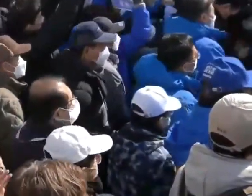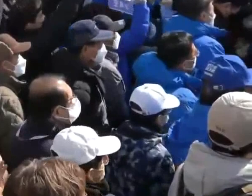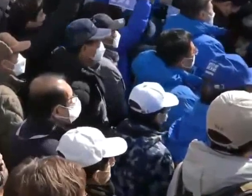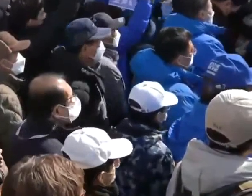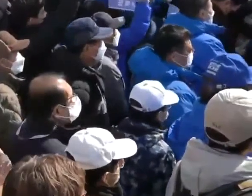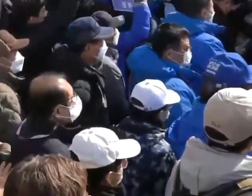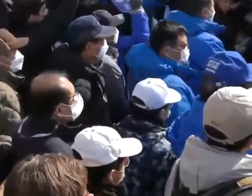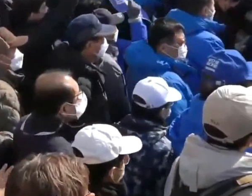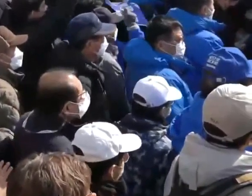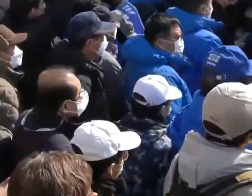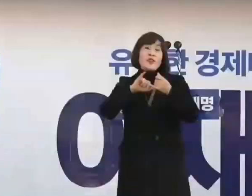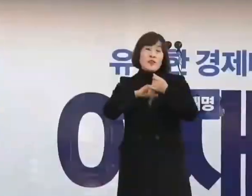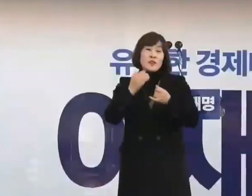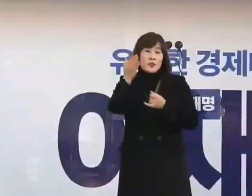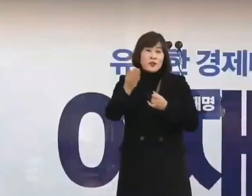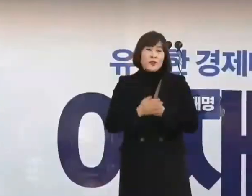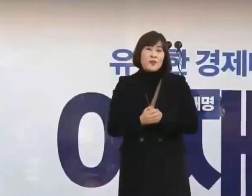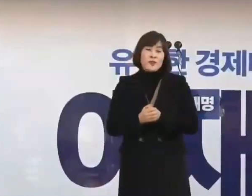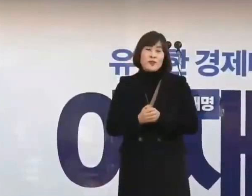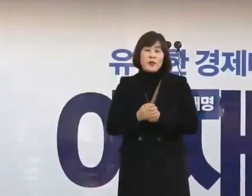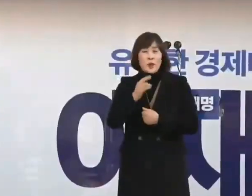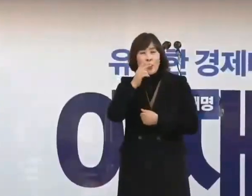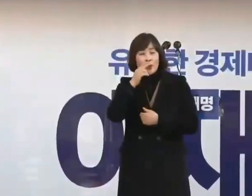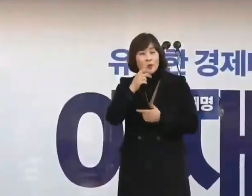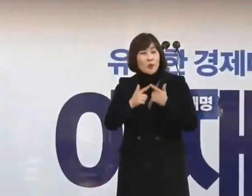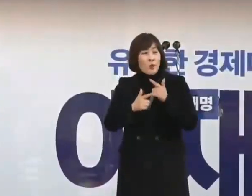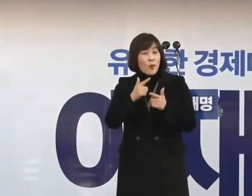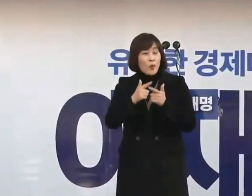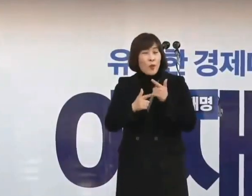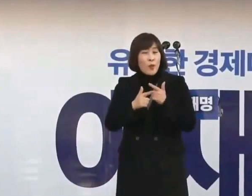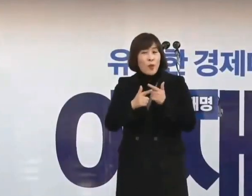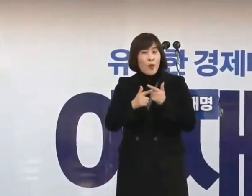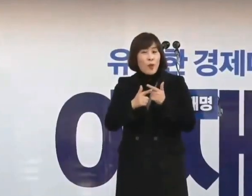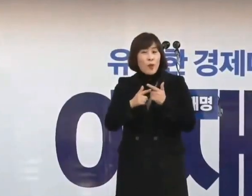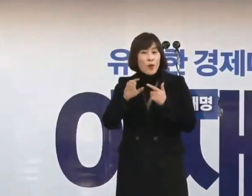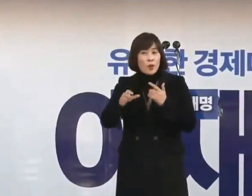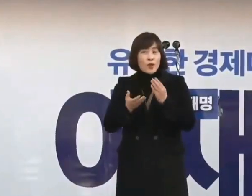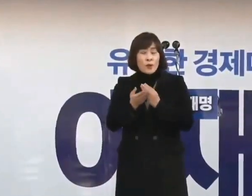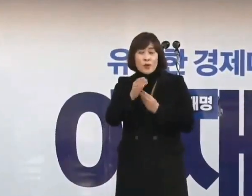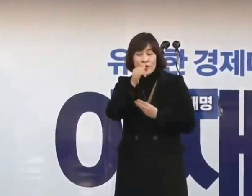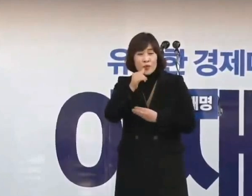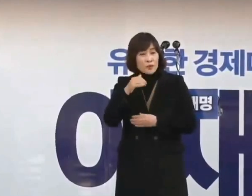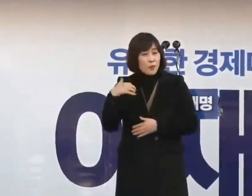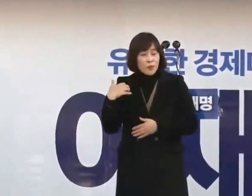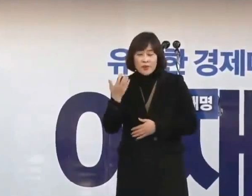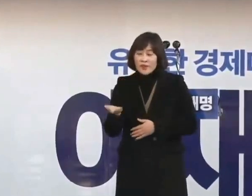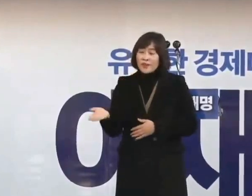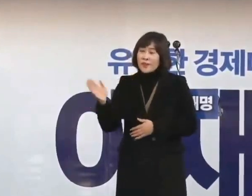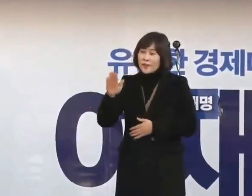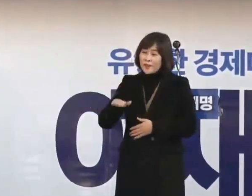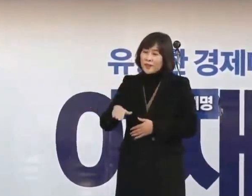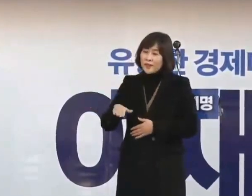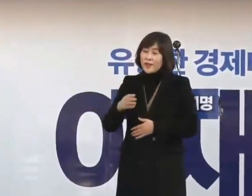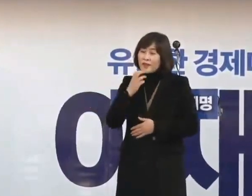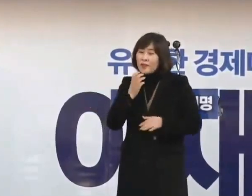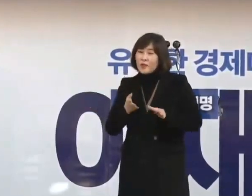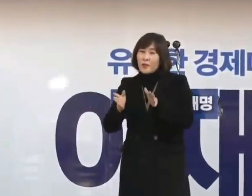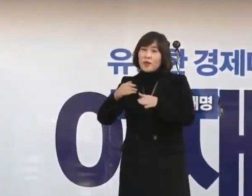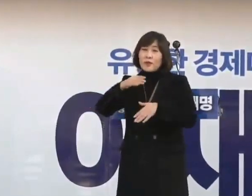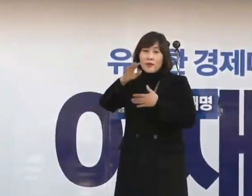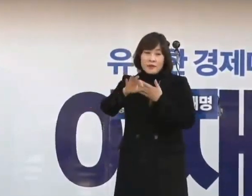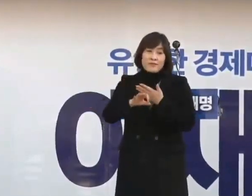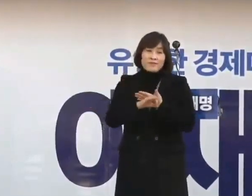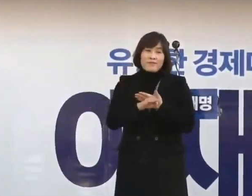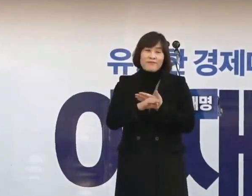제가 하나만 더 말씀드리겠습니다. 혹시 목포 이 섬에도 그런 거 있을지 모르겠는데 경기도에 가면은